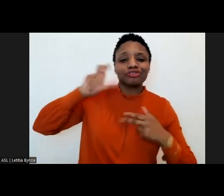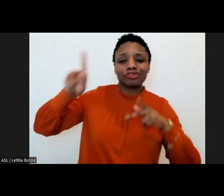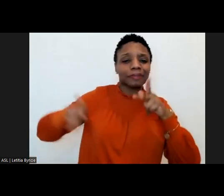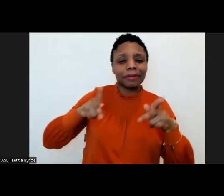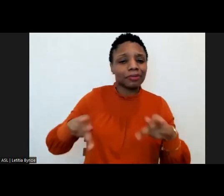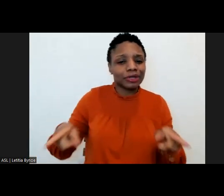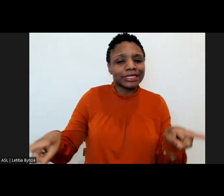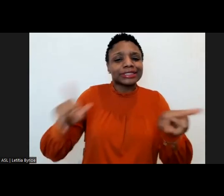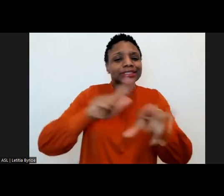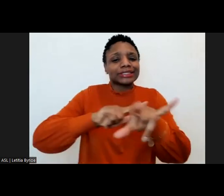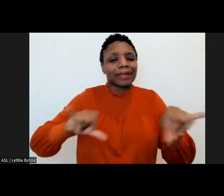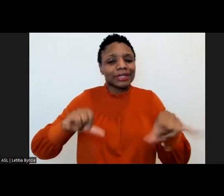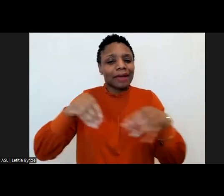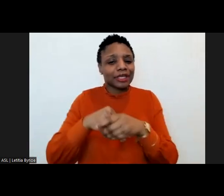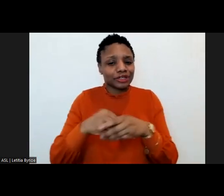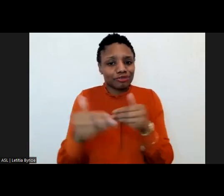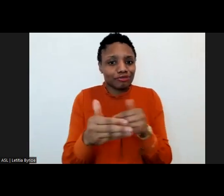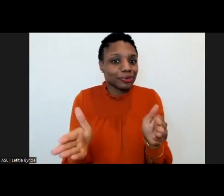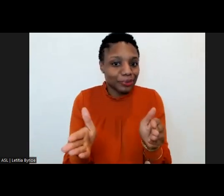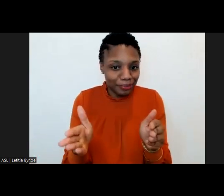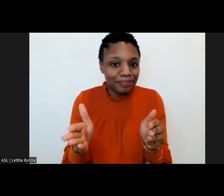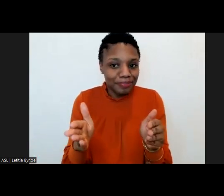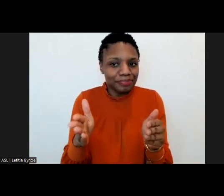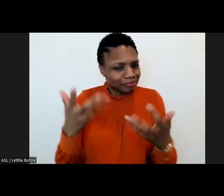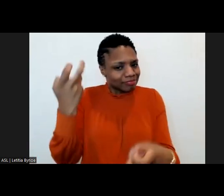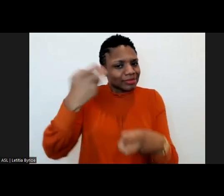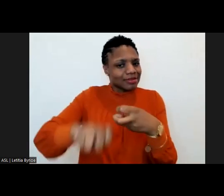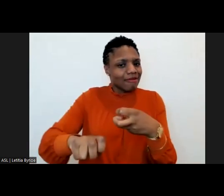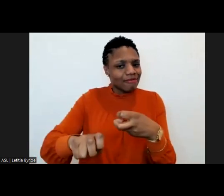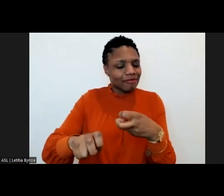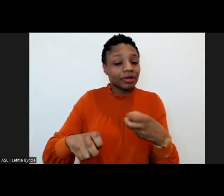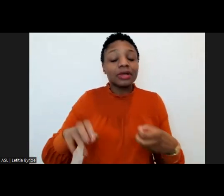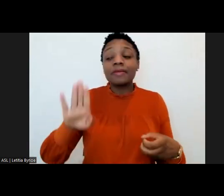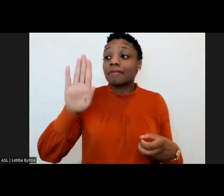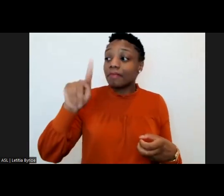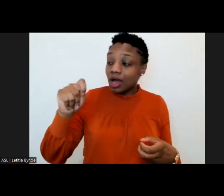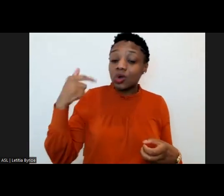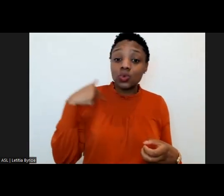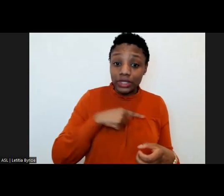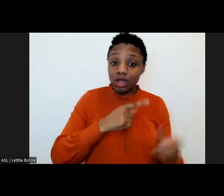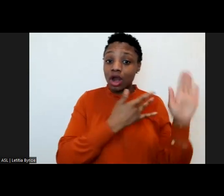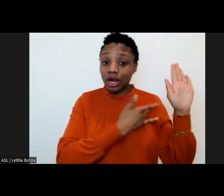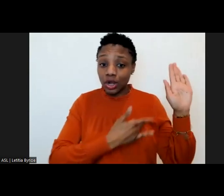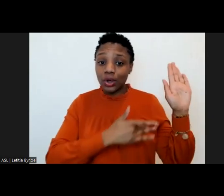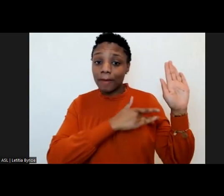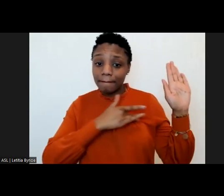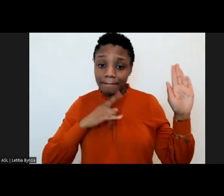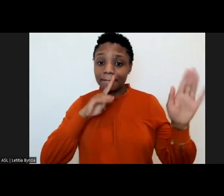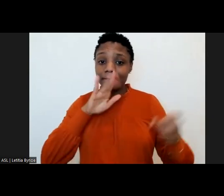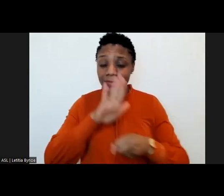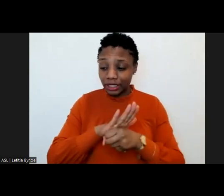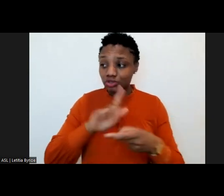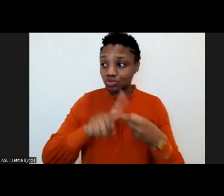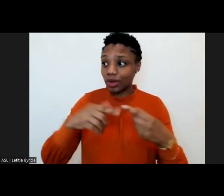tener 100 personas en una habit en una sala eh pero sí